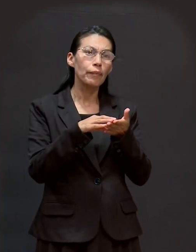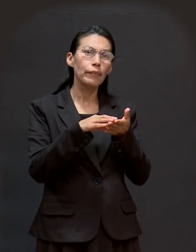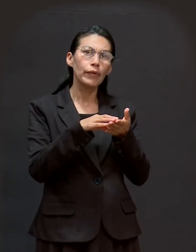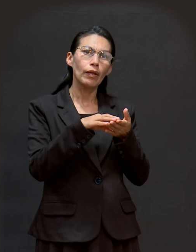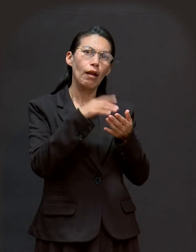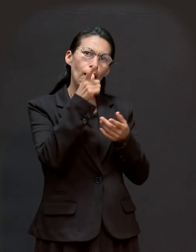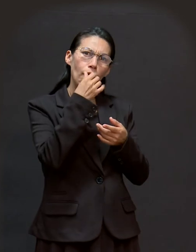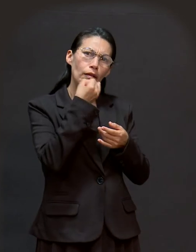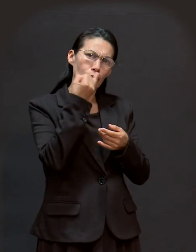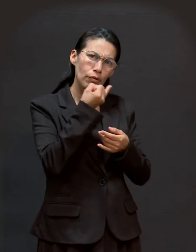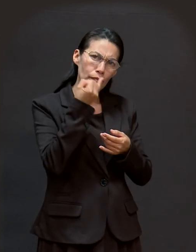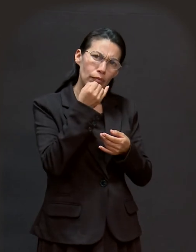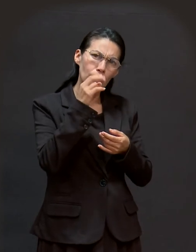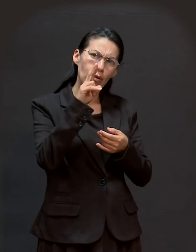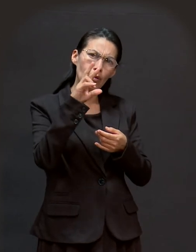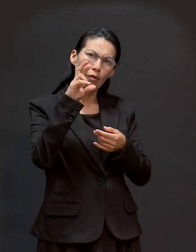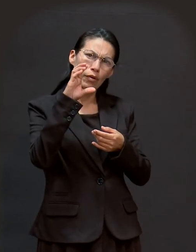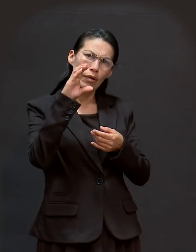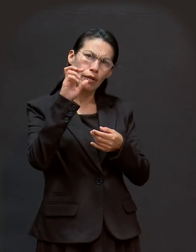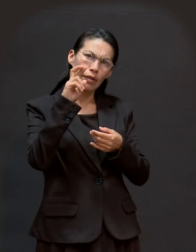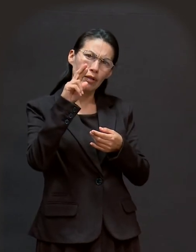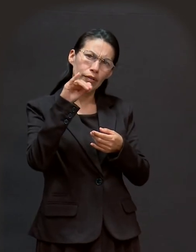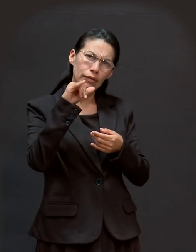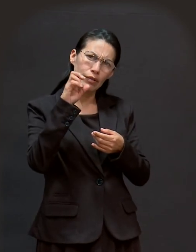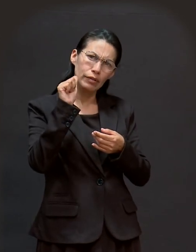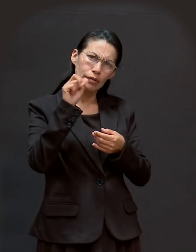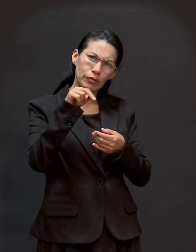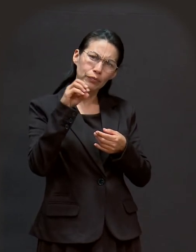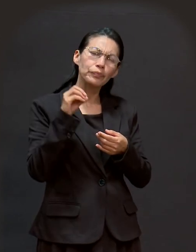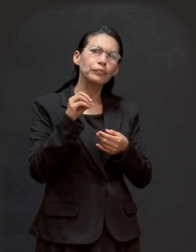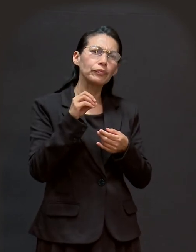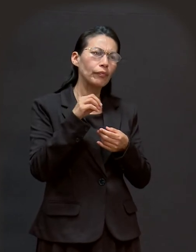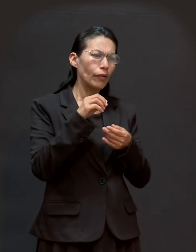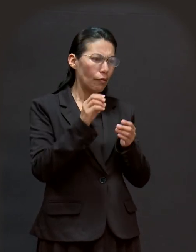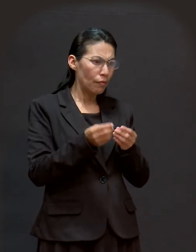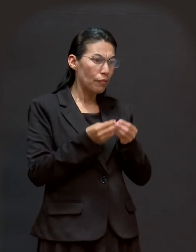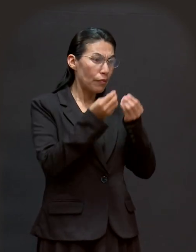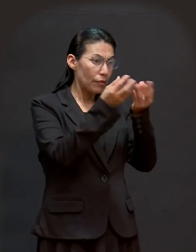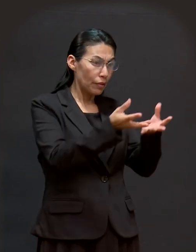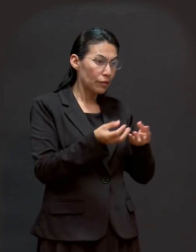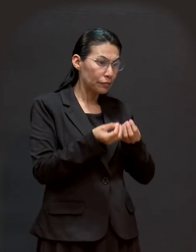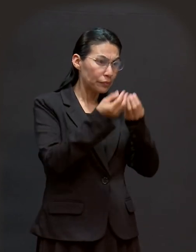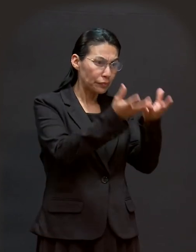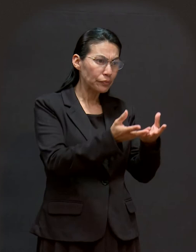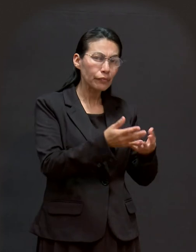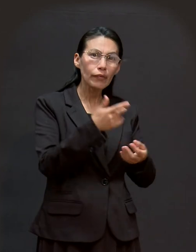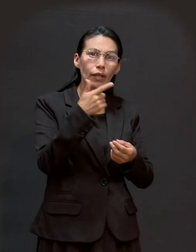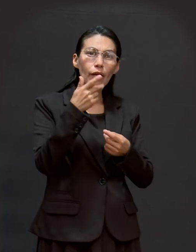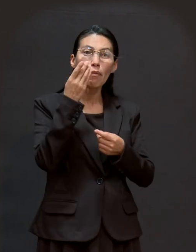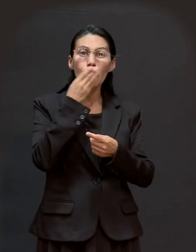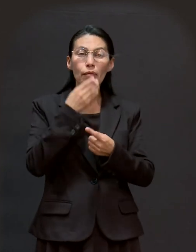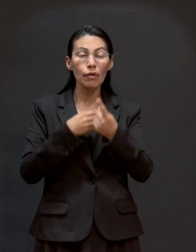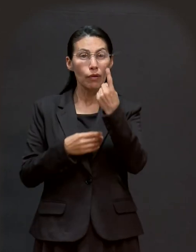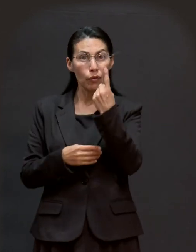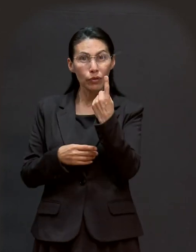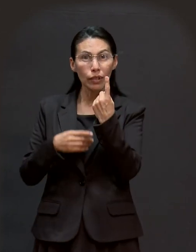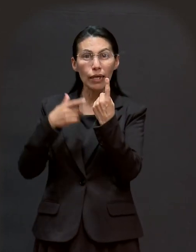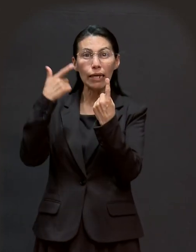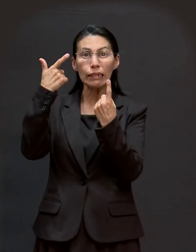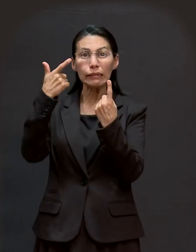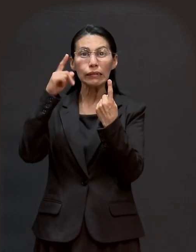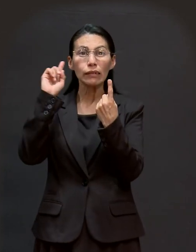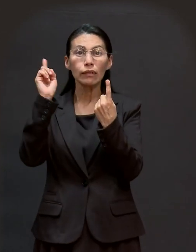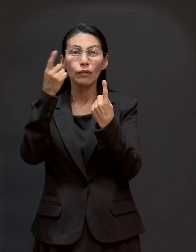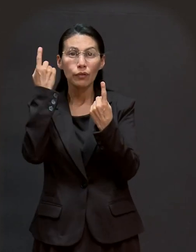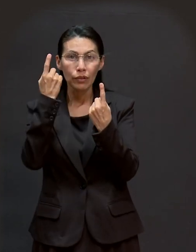ucraniano desde luego siete dólares por cada biblia y quieren distribuir